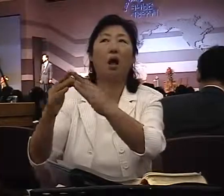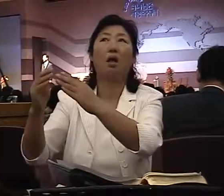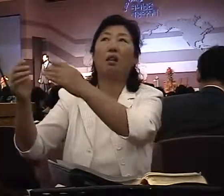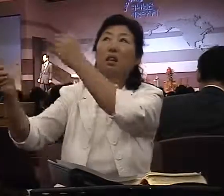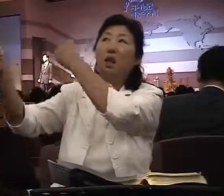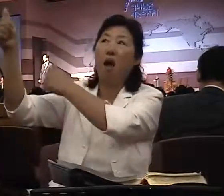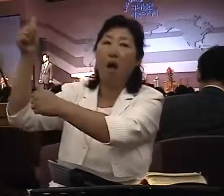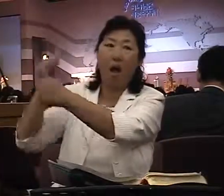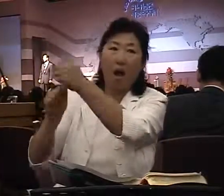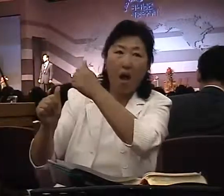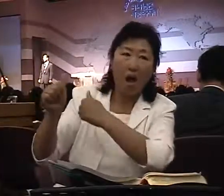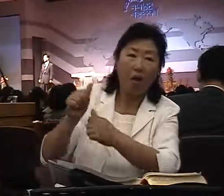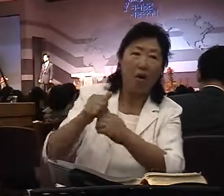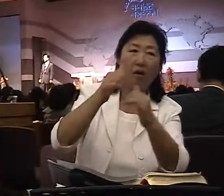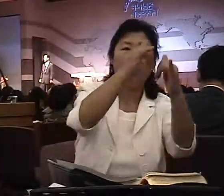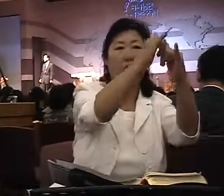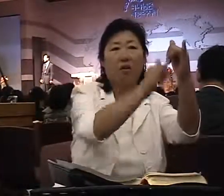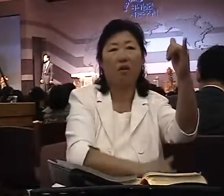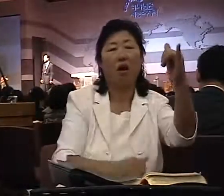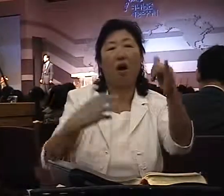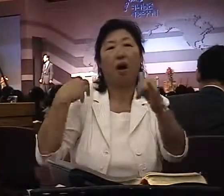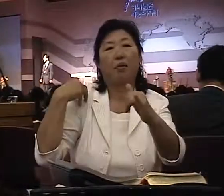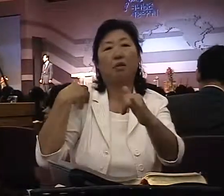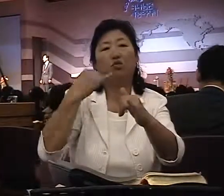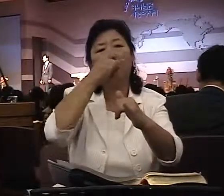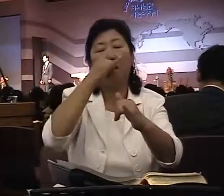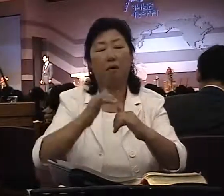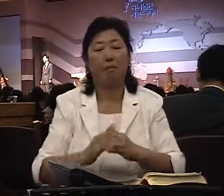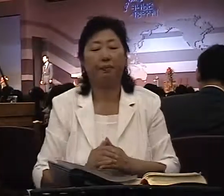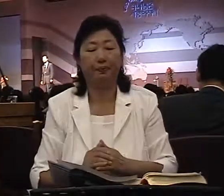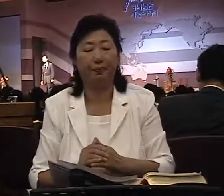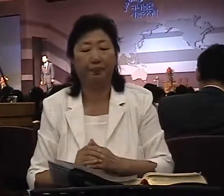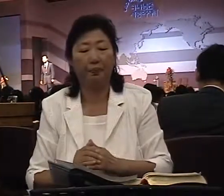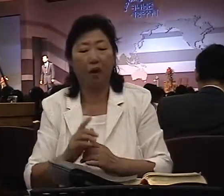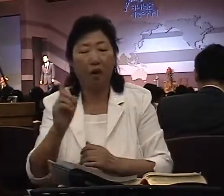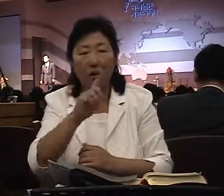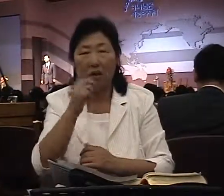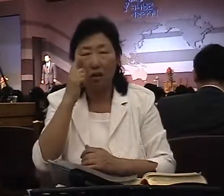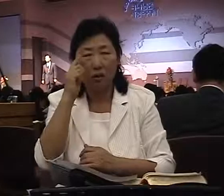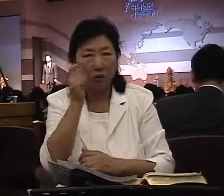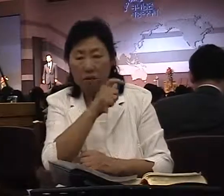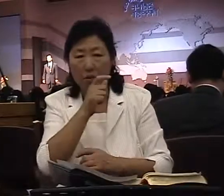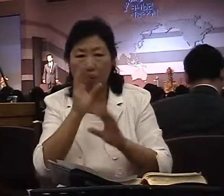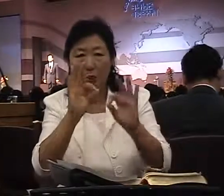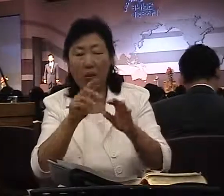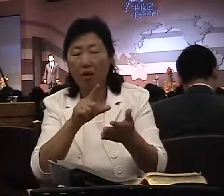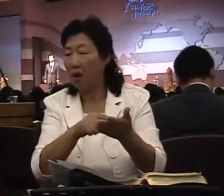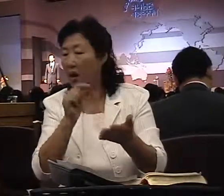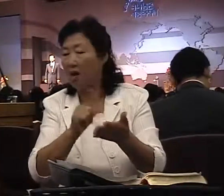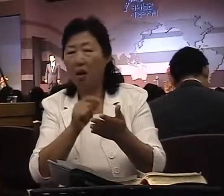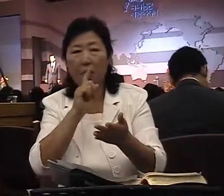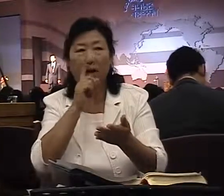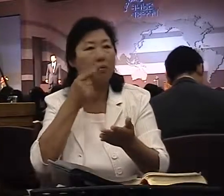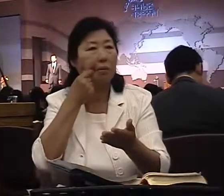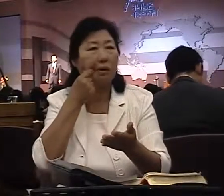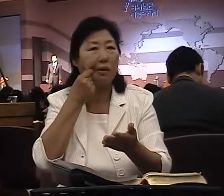길입니다. 어떻게 눈치 보고 대강 말하겠습니까? 오늘도 등록하실 수